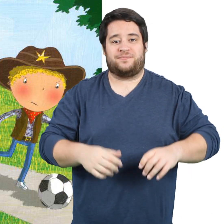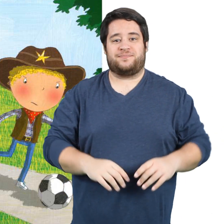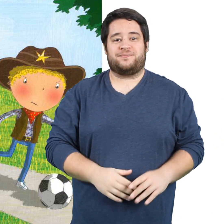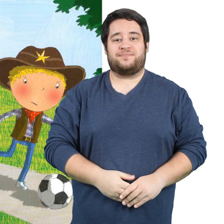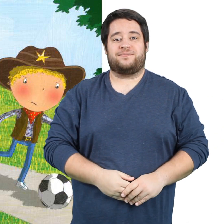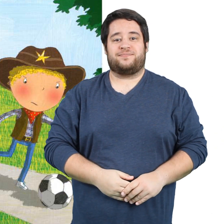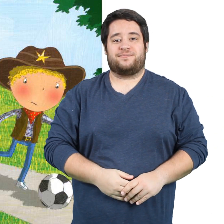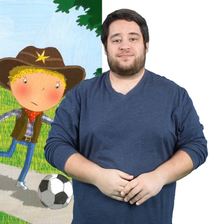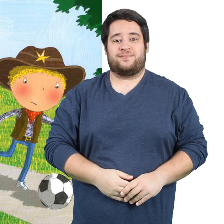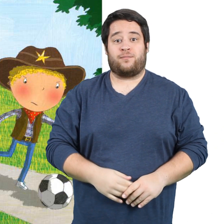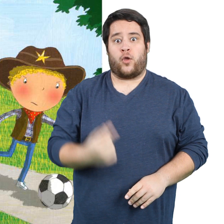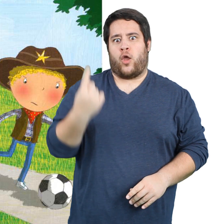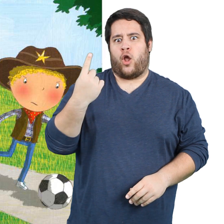Mais Jack, le cow-boy,